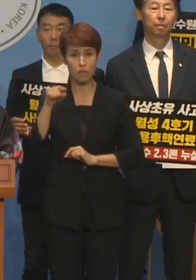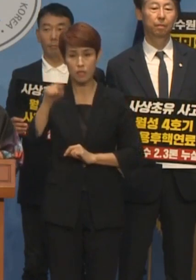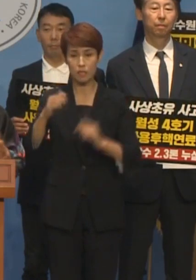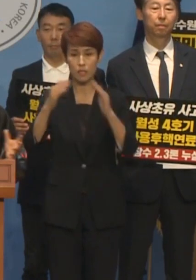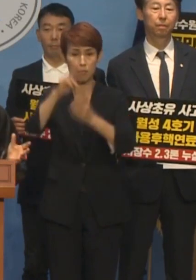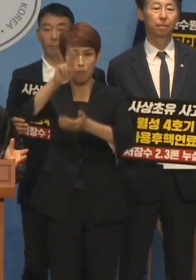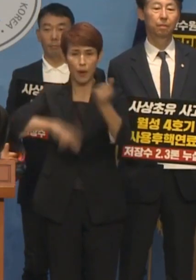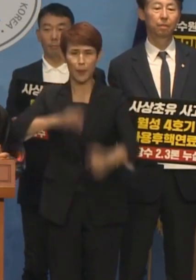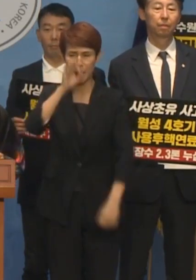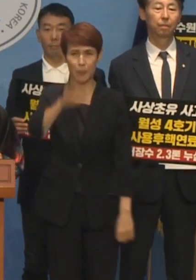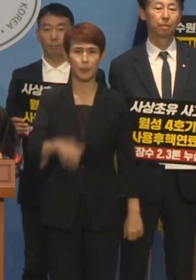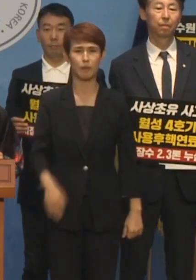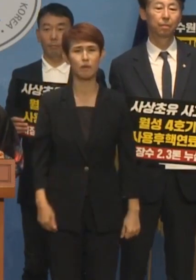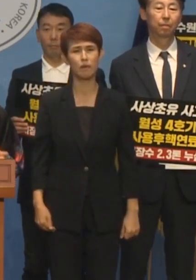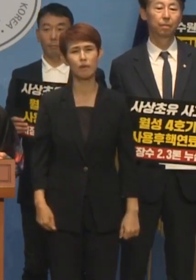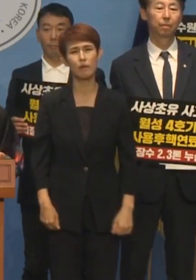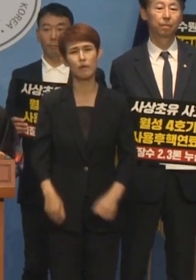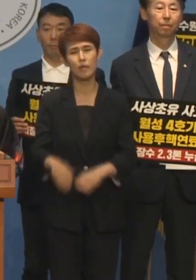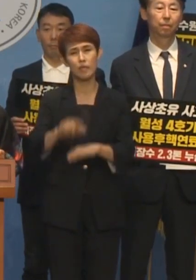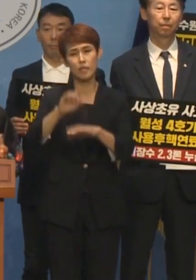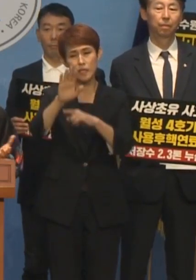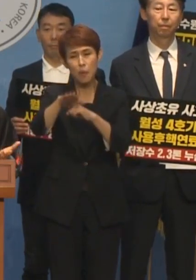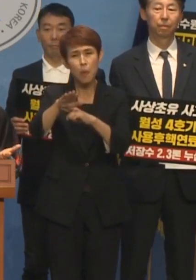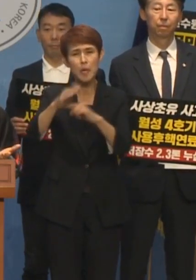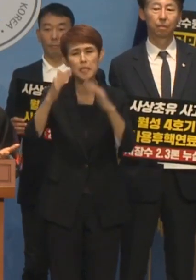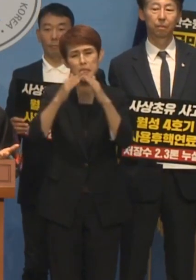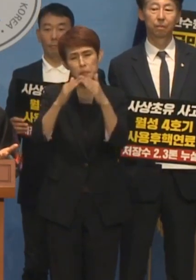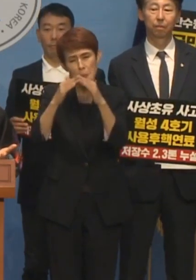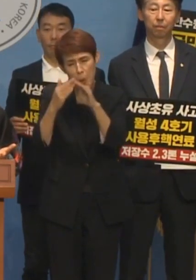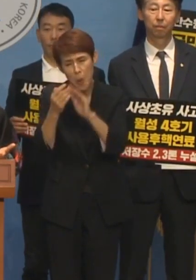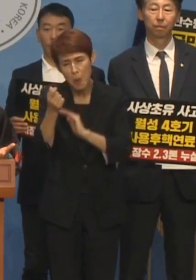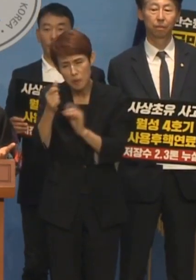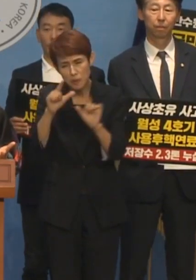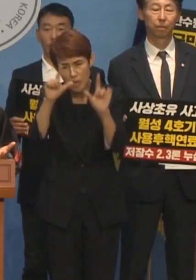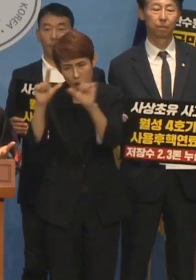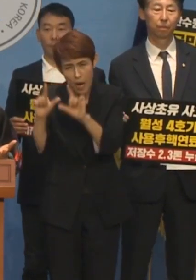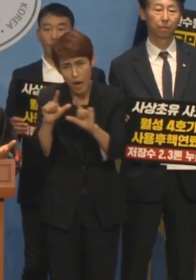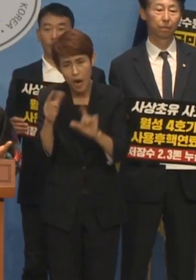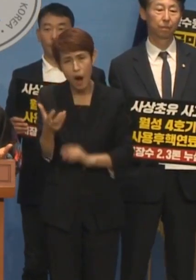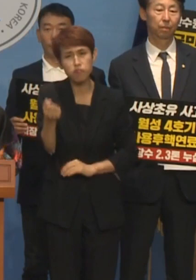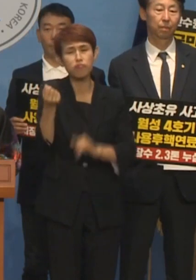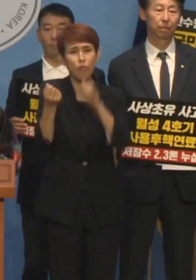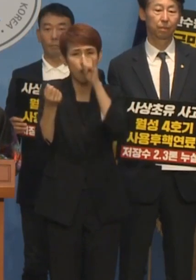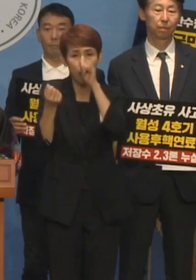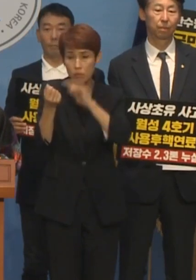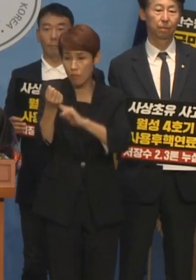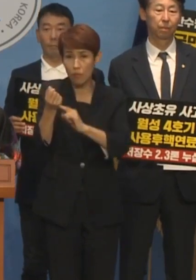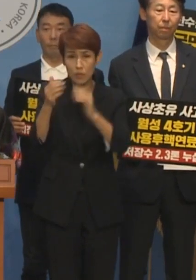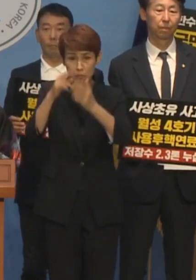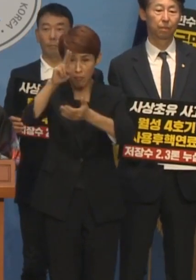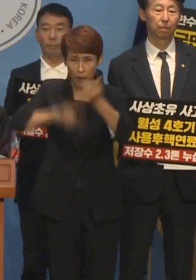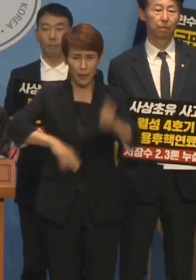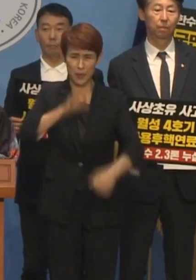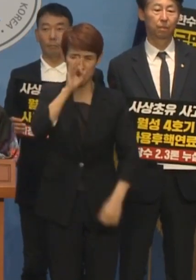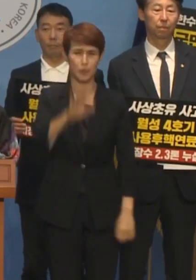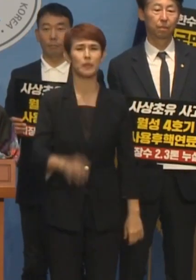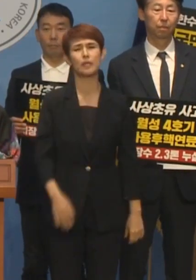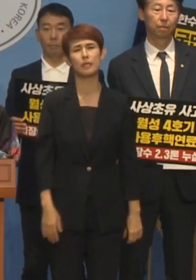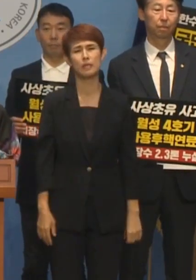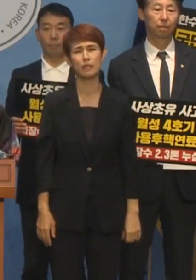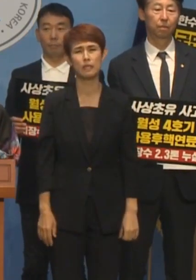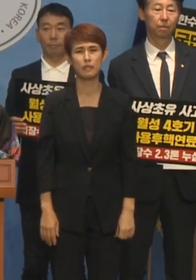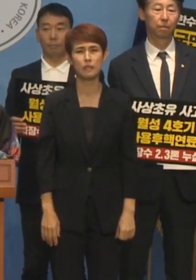평생을 시골집 조그마한 거 하나 가지고 있는 그것만 해도 재산을 어떻게 할 수가 없어요.